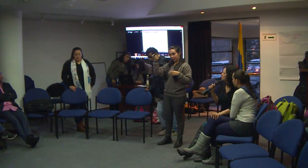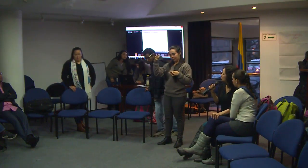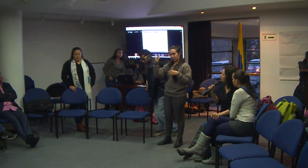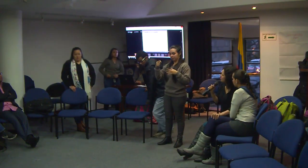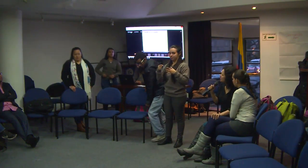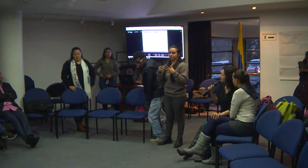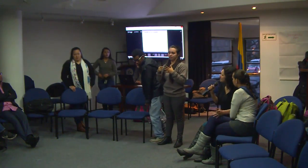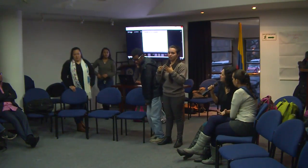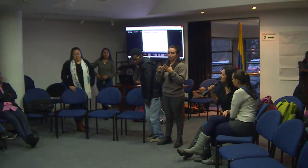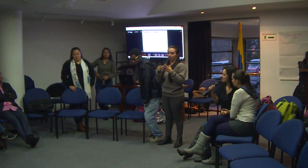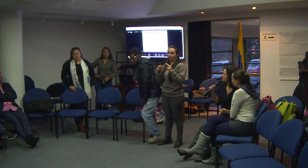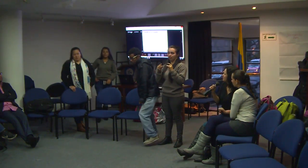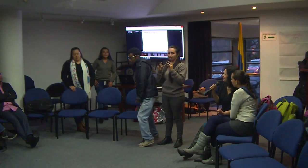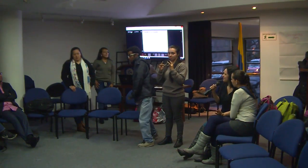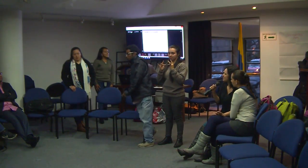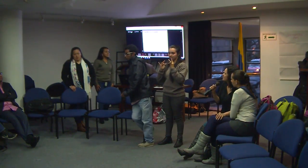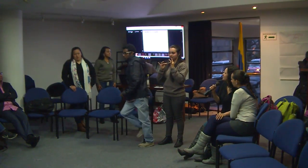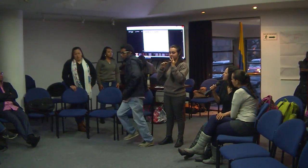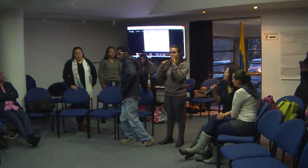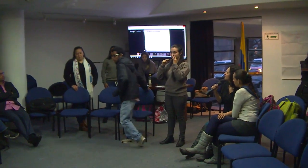Recordemos que tenemos 5 momentos en café Enseñas.